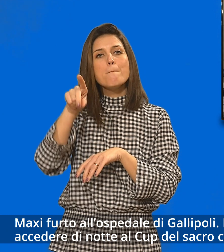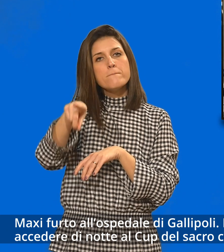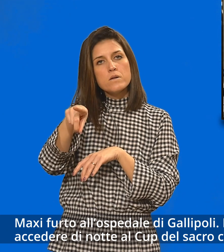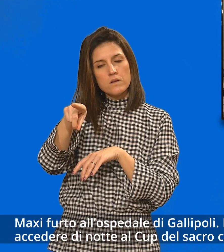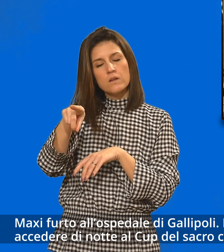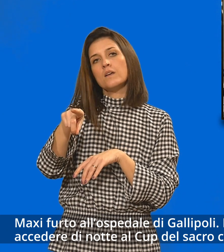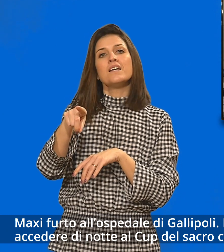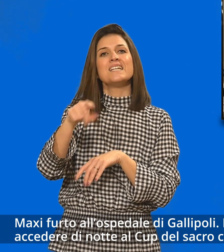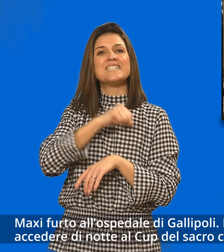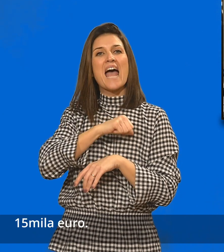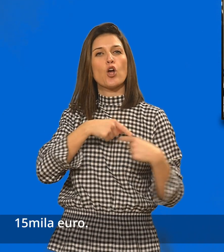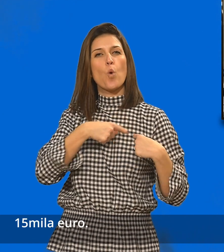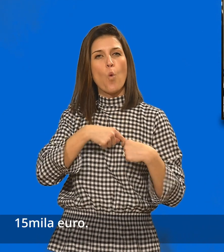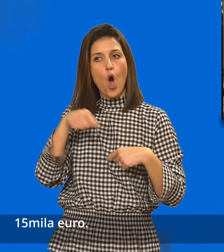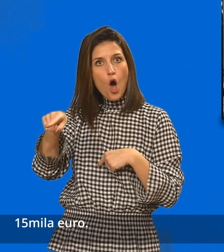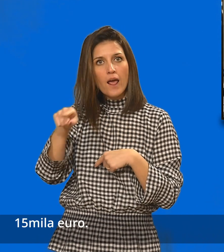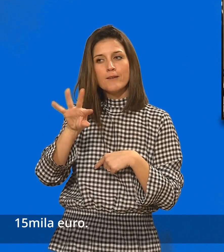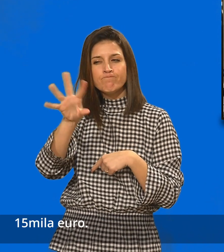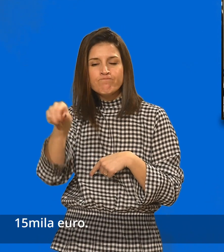portare via circa 15 mila euro